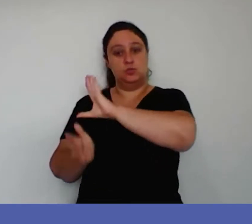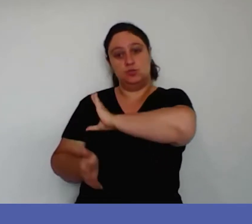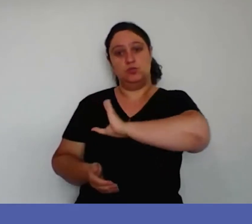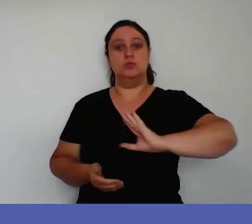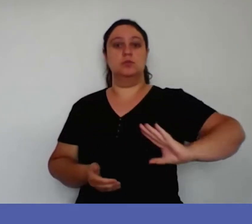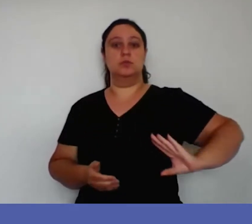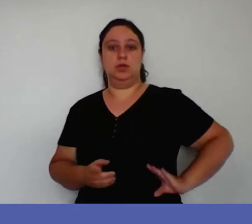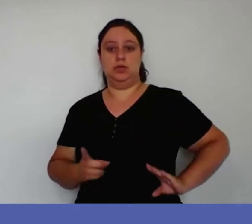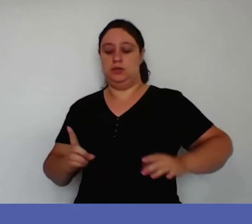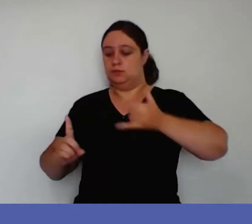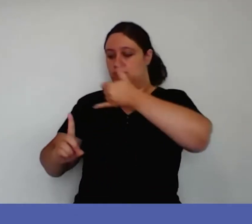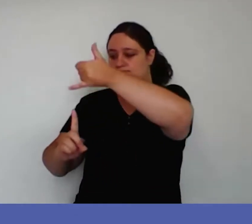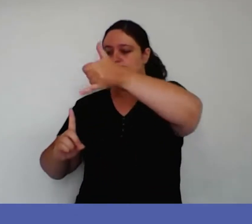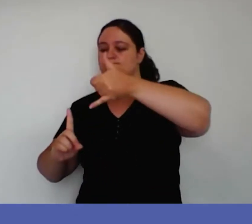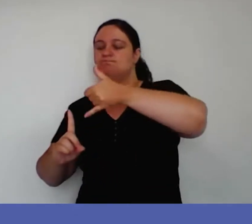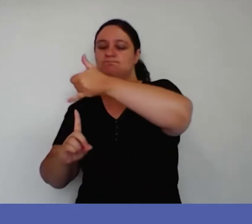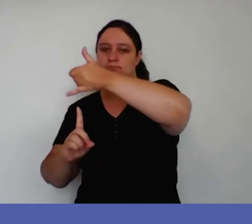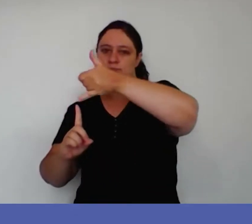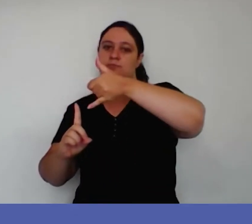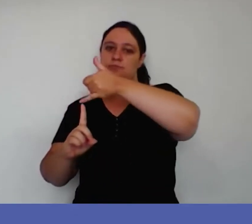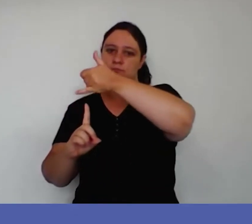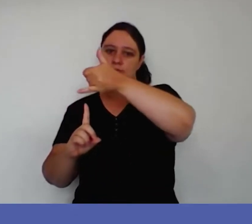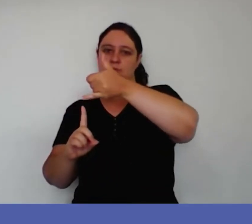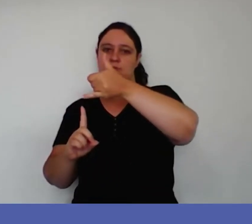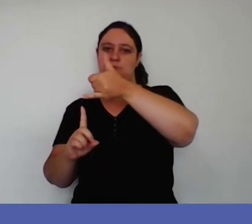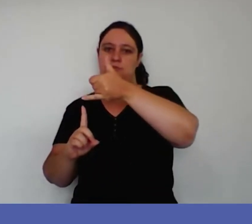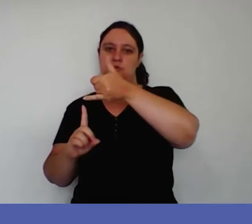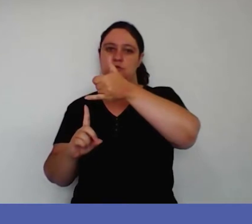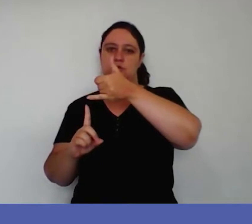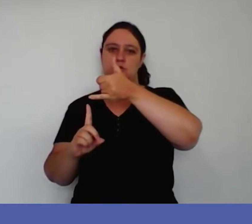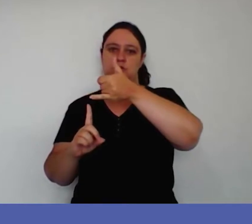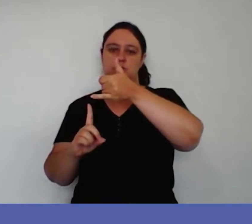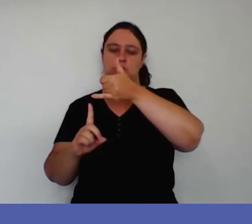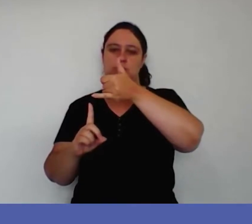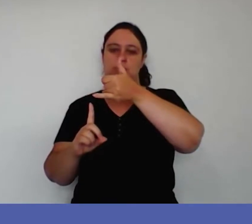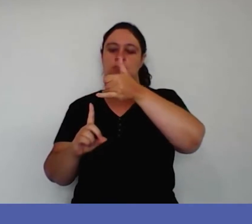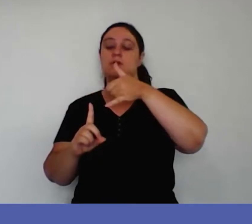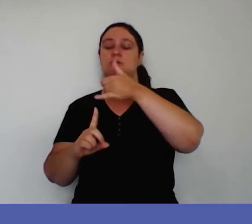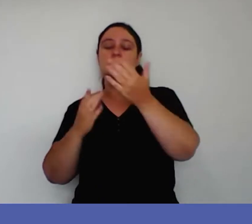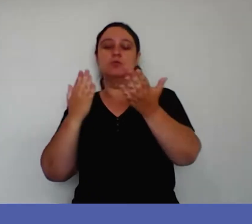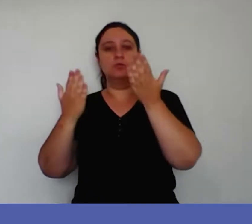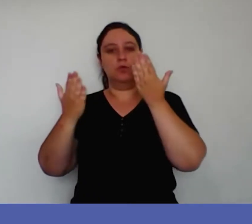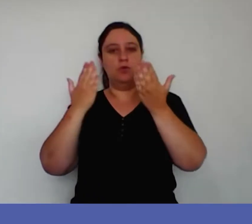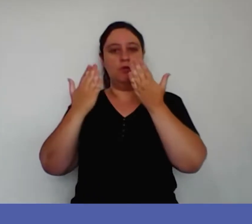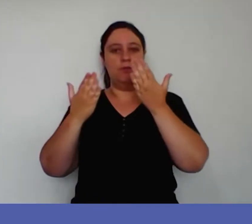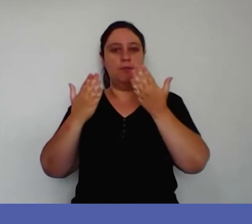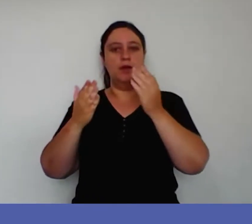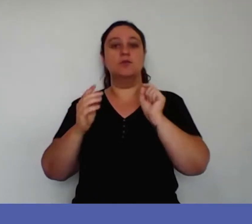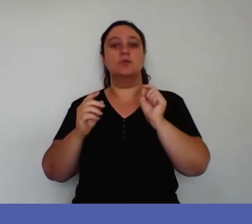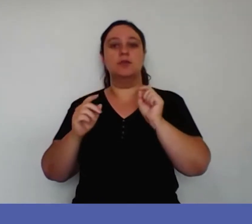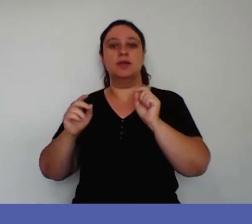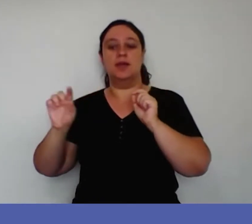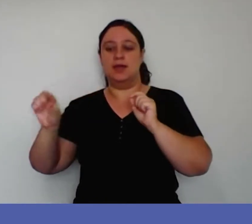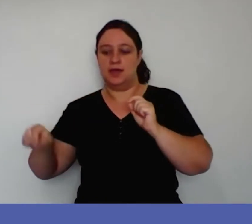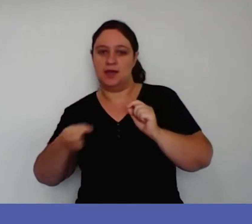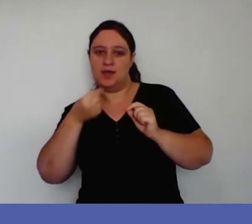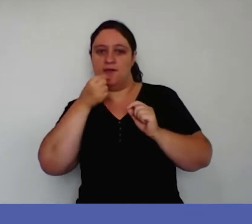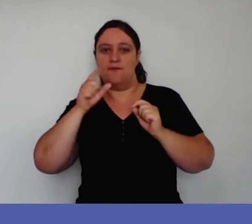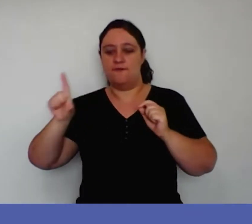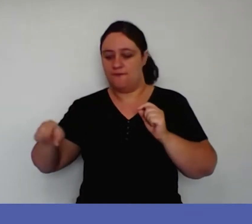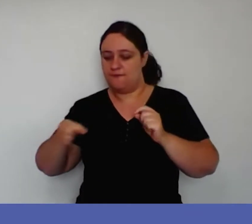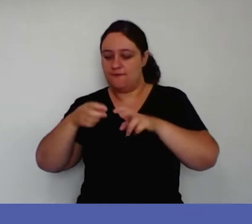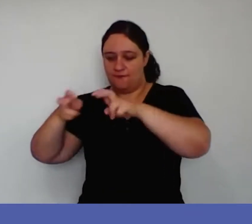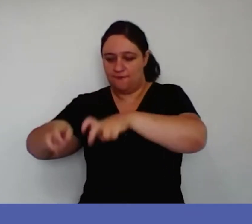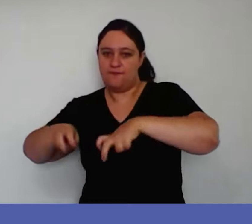edificar a igreja. Ele a compara como uma vinha. Da vinha, ninguém planta